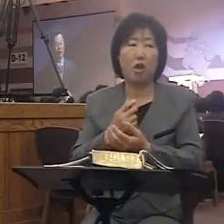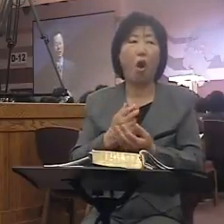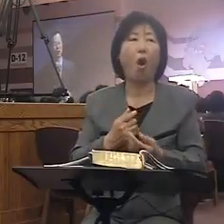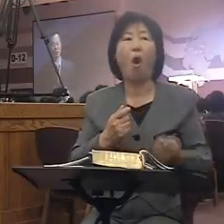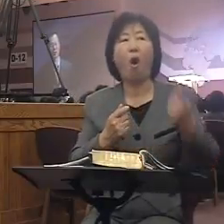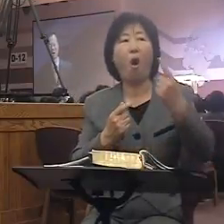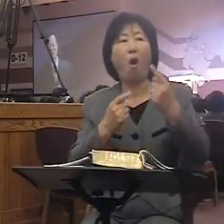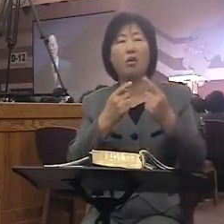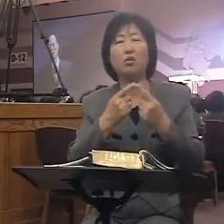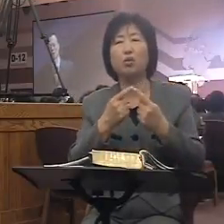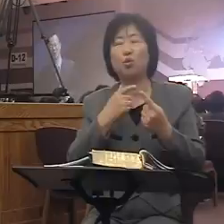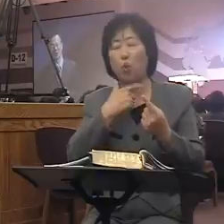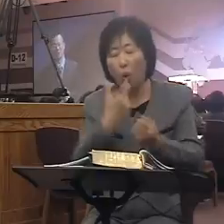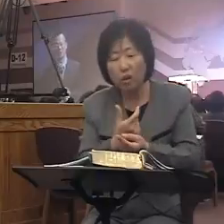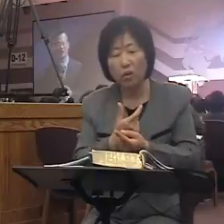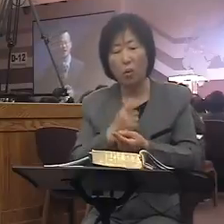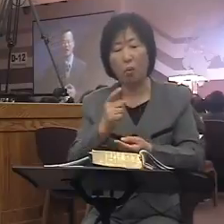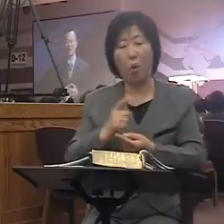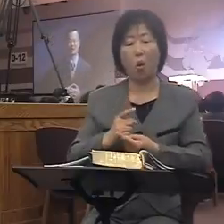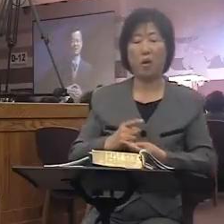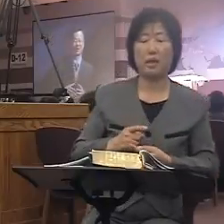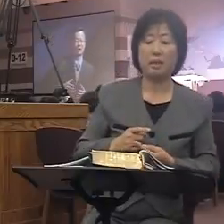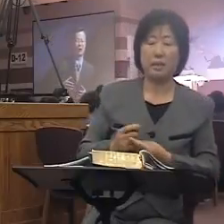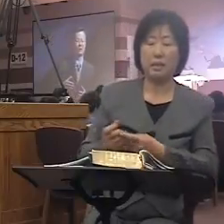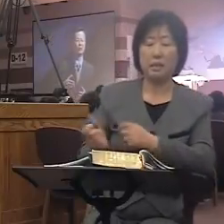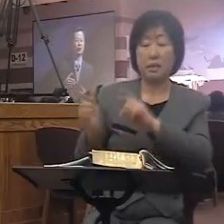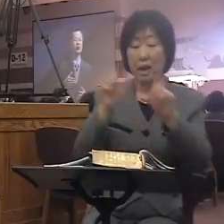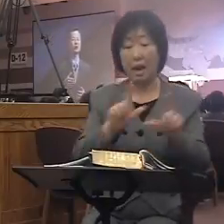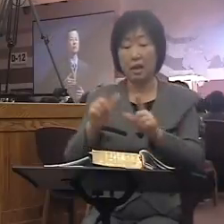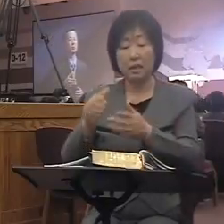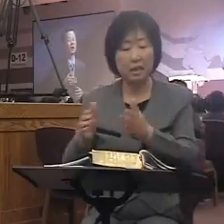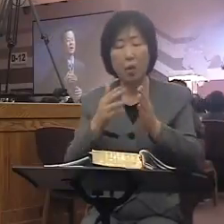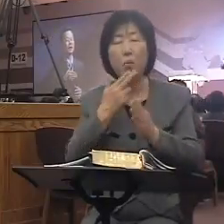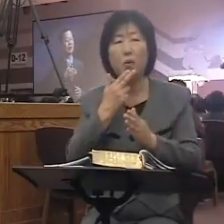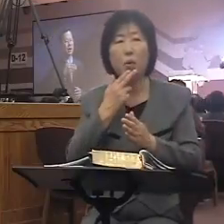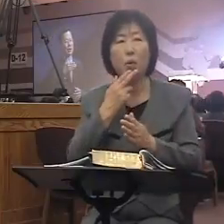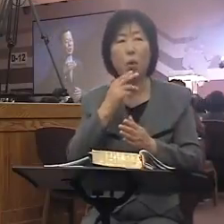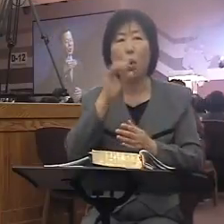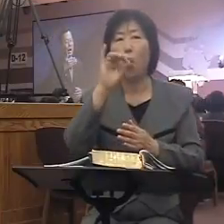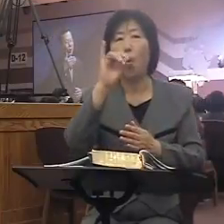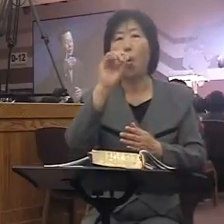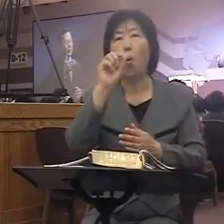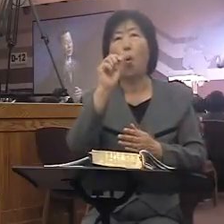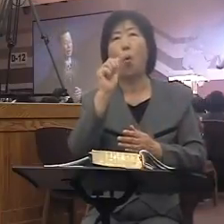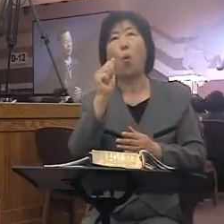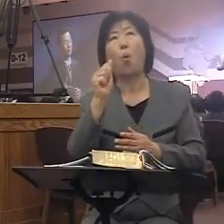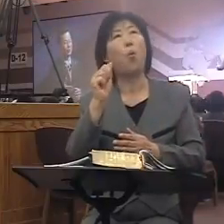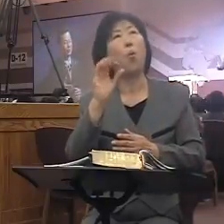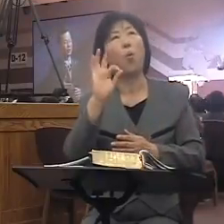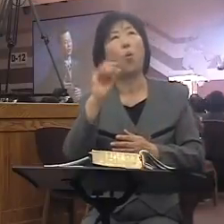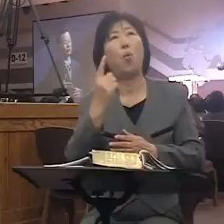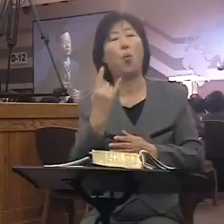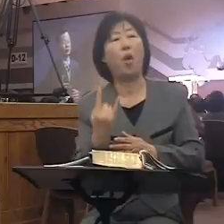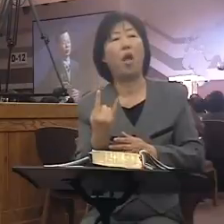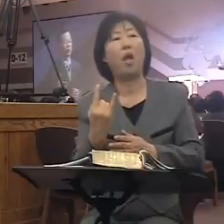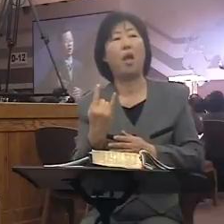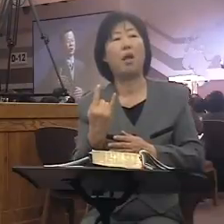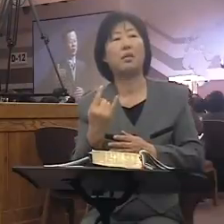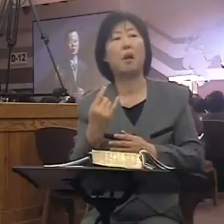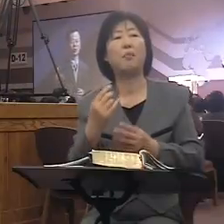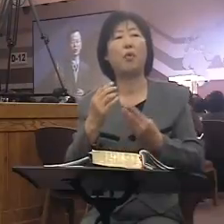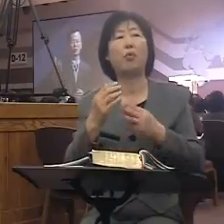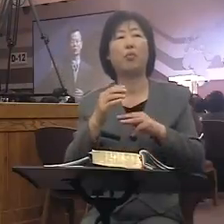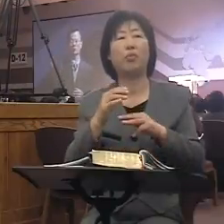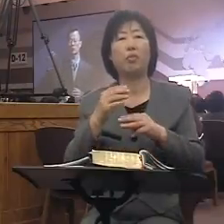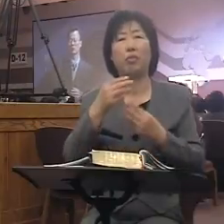만들고 그래서 거기서 살 길이 없었기 때문에 이제 그의 외삼촌 집을 향해서 가고 있는 야곱. 그